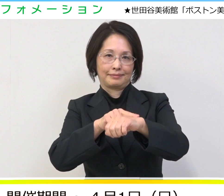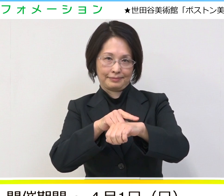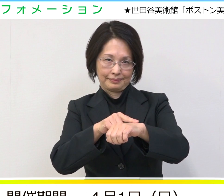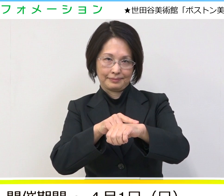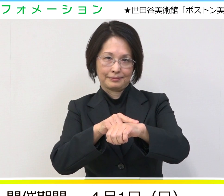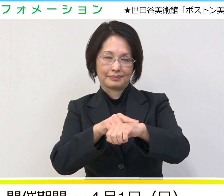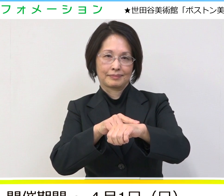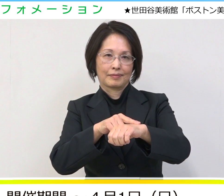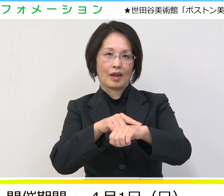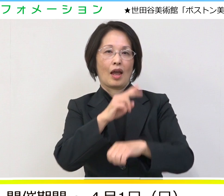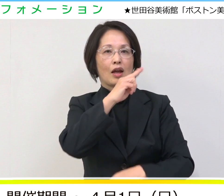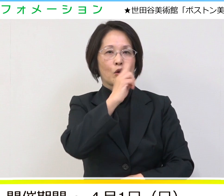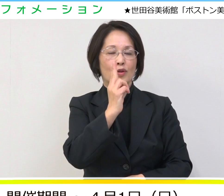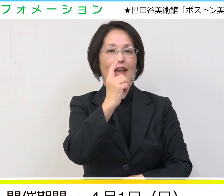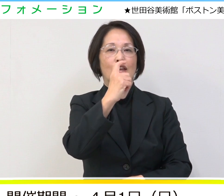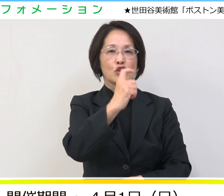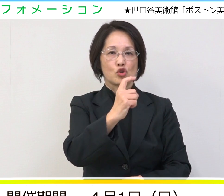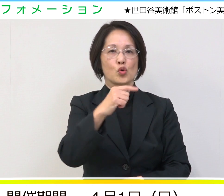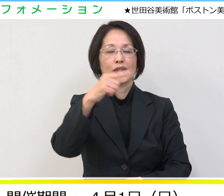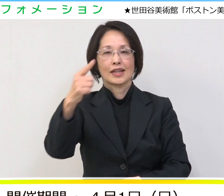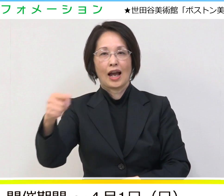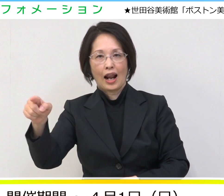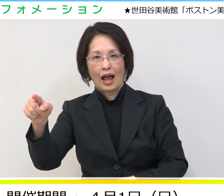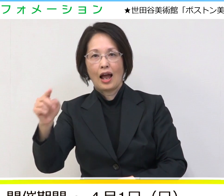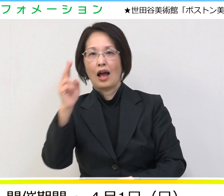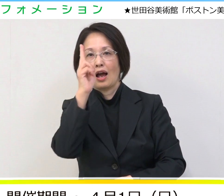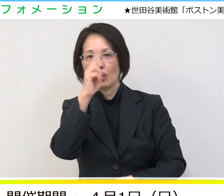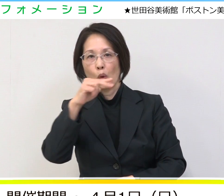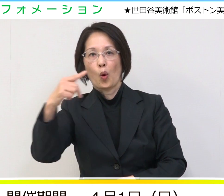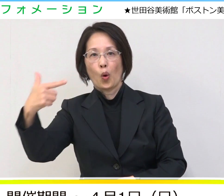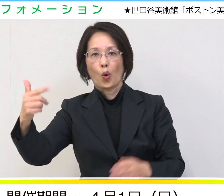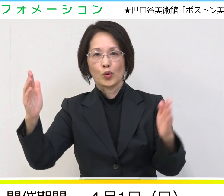10時から午後6時